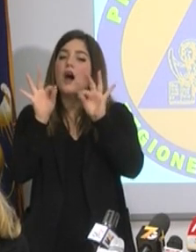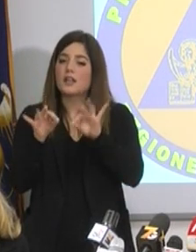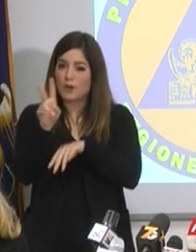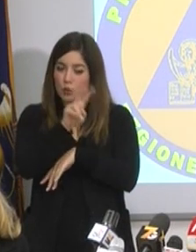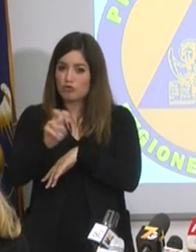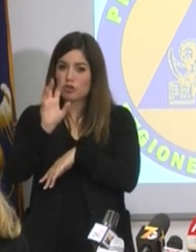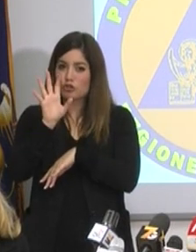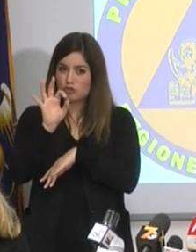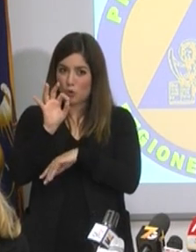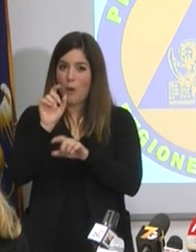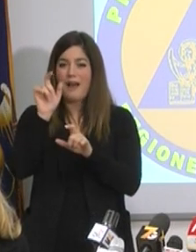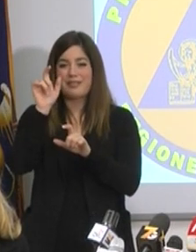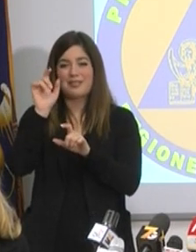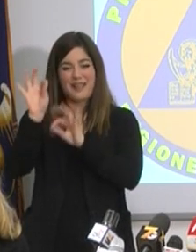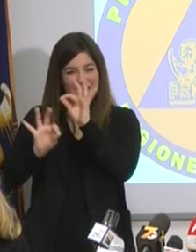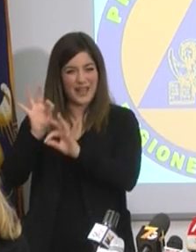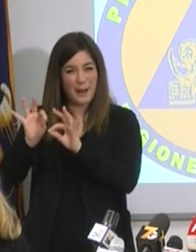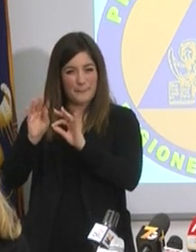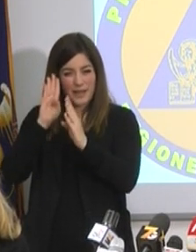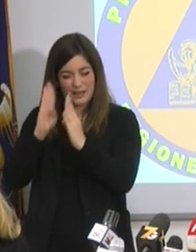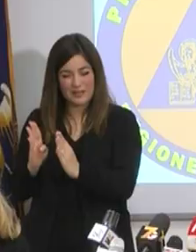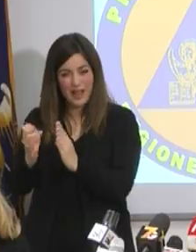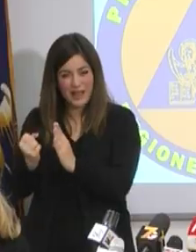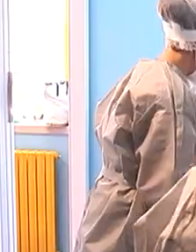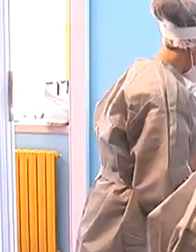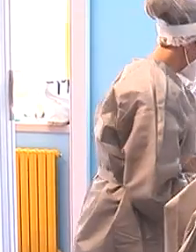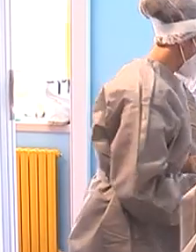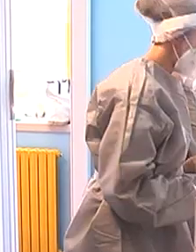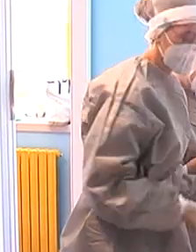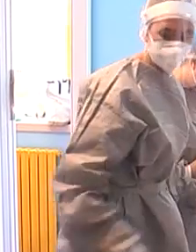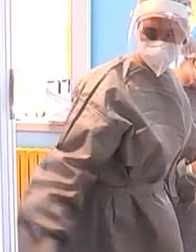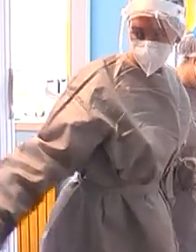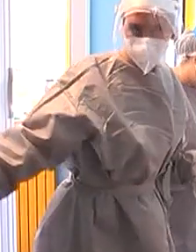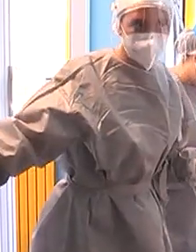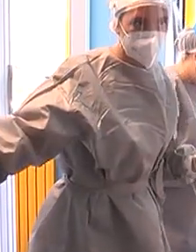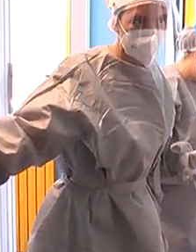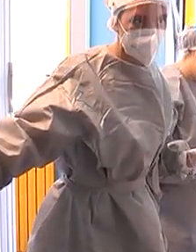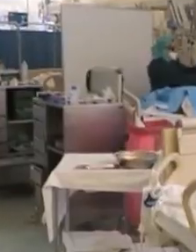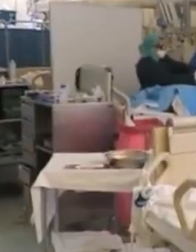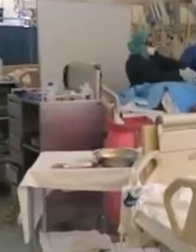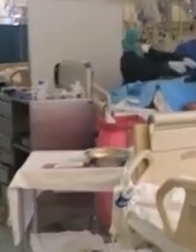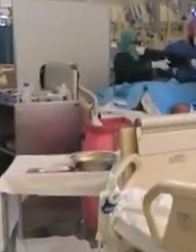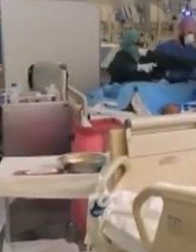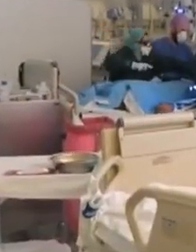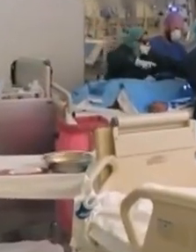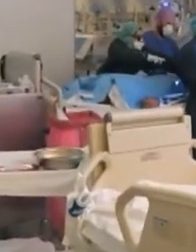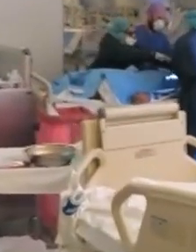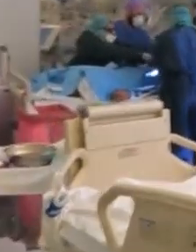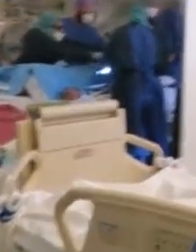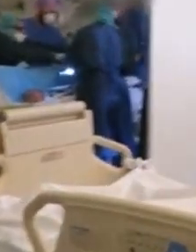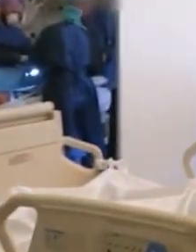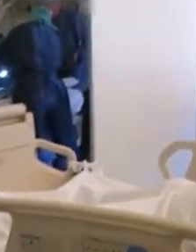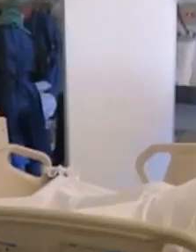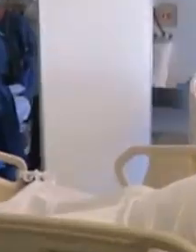terapie intensive probabilmente se c'era se accadrà in questa fase il coronavirus si caratterizza in modo decisamente